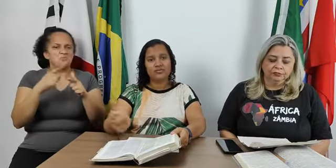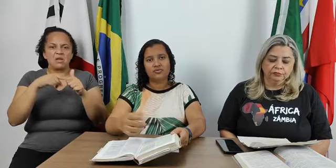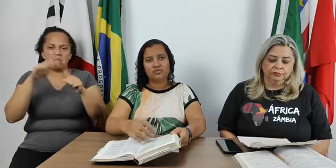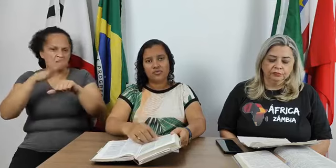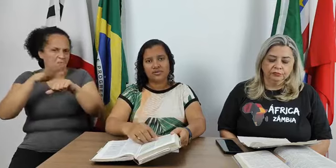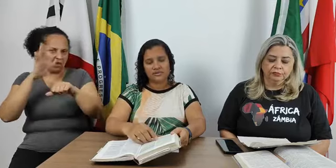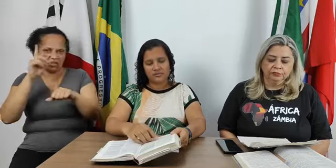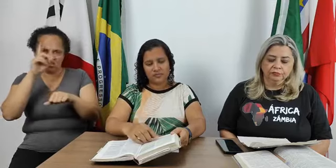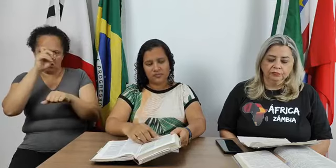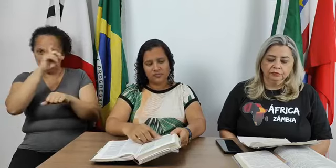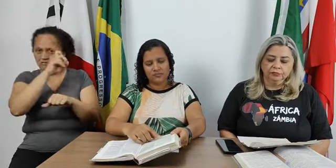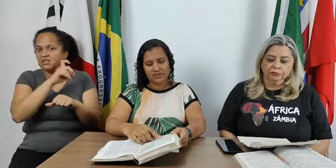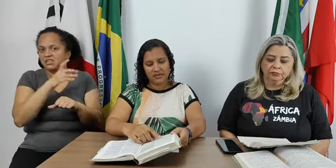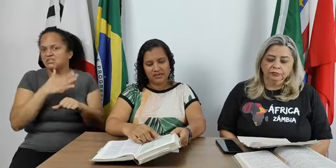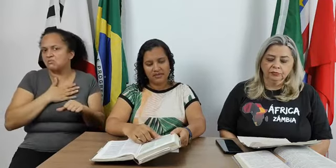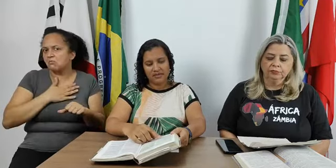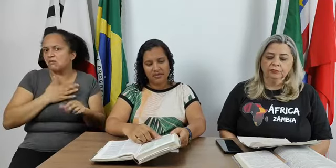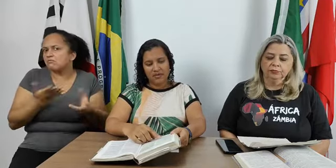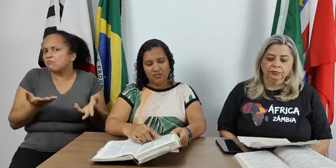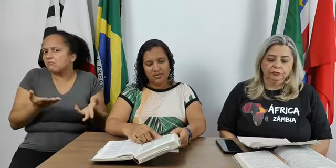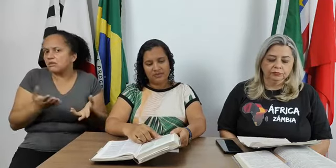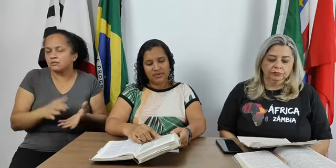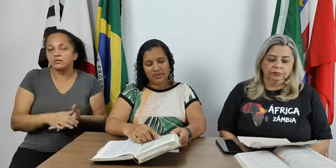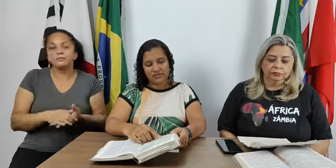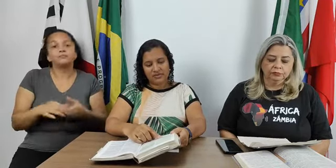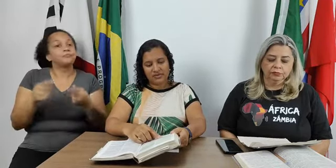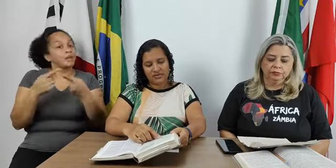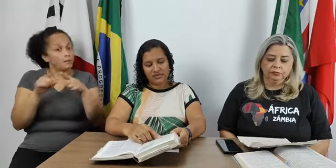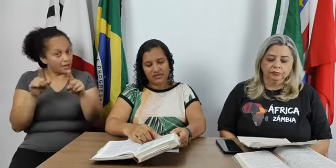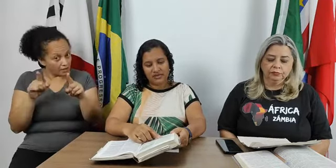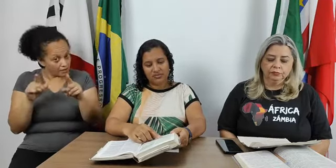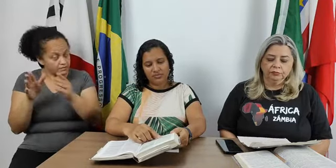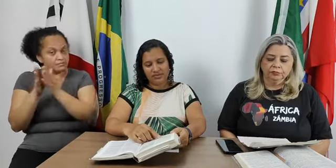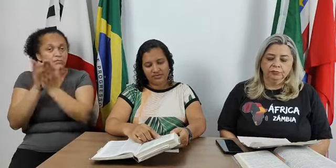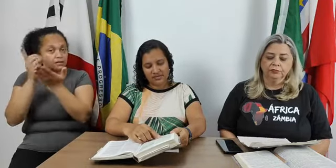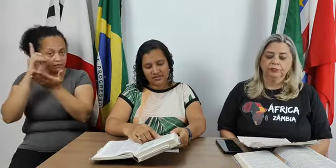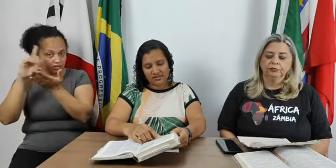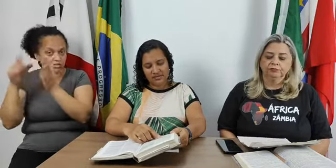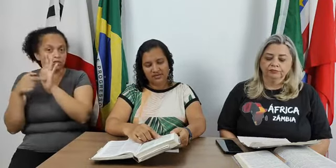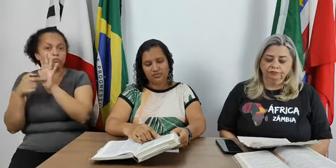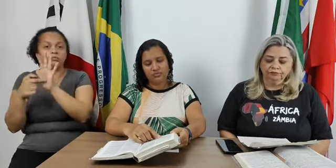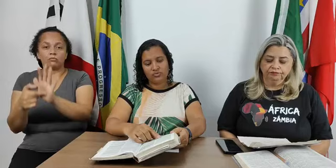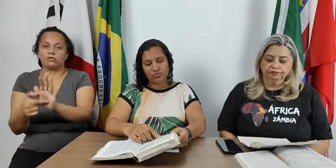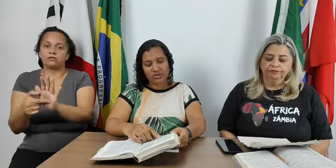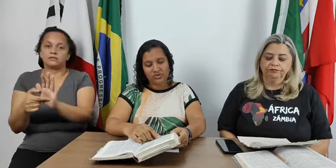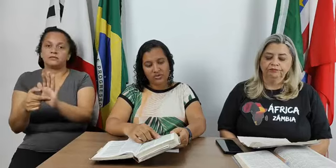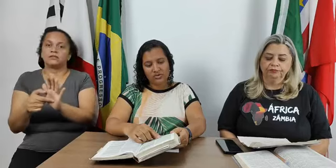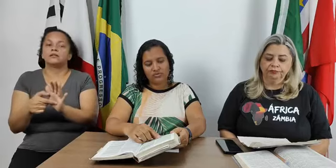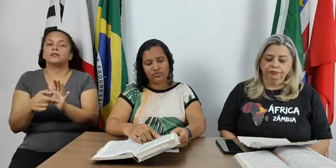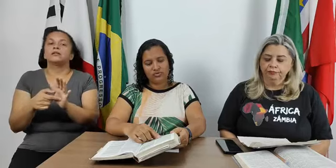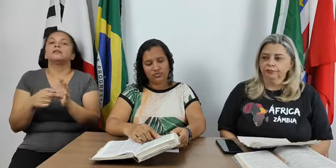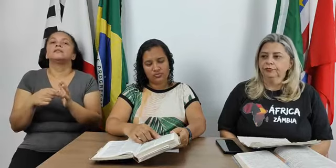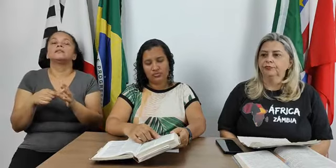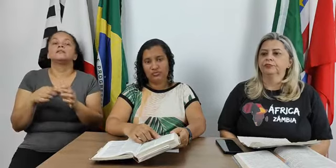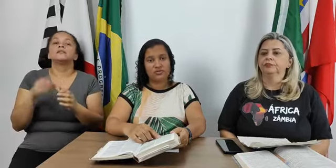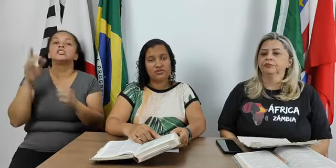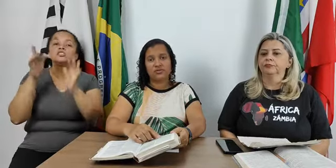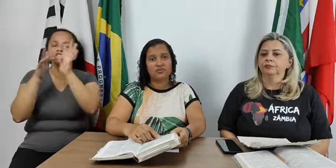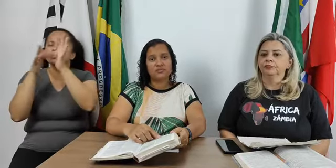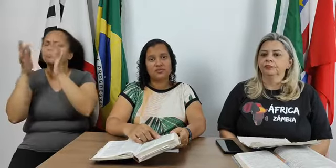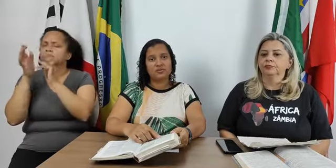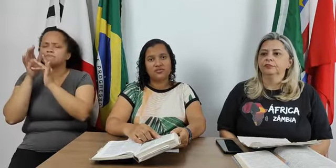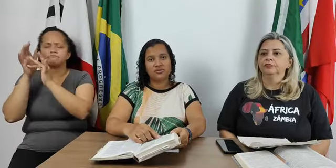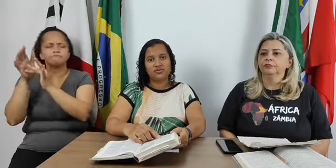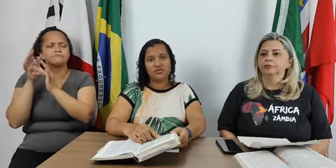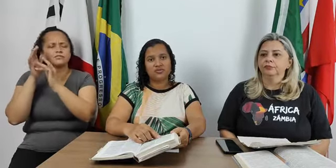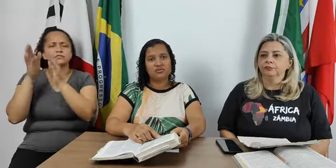além daquilo que eu estou passando, né? Mas a palavra diz aqui de uma intercessão, de um pedido de Jesus, ou seja,